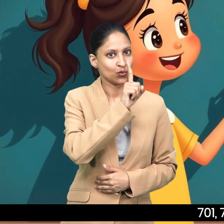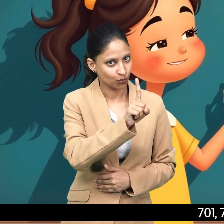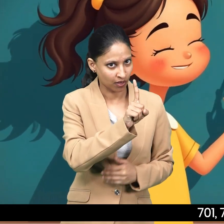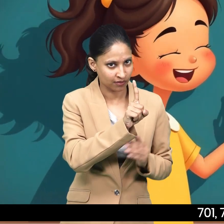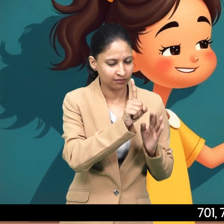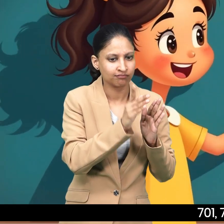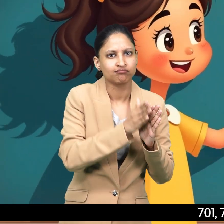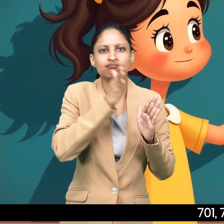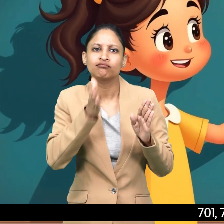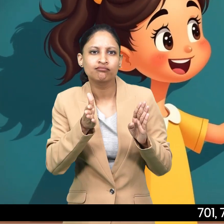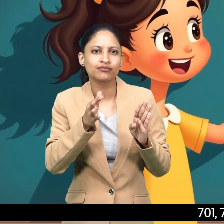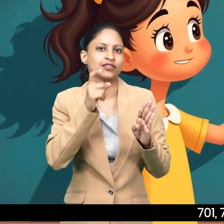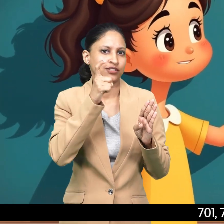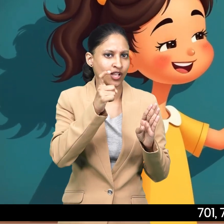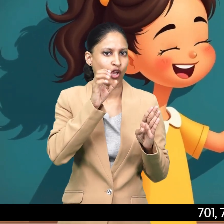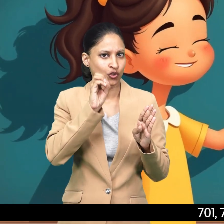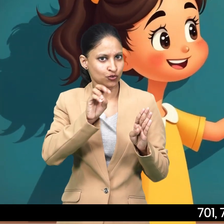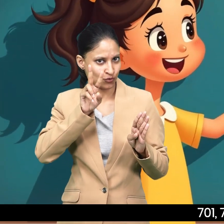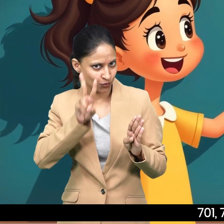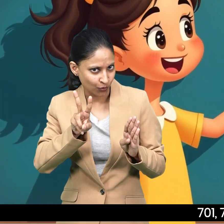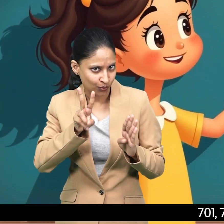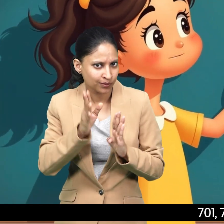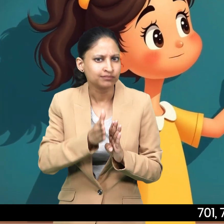701, 703, 704.